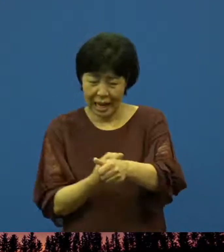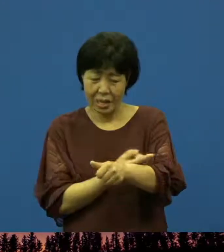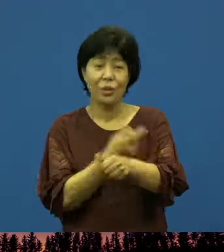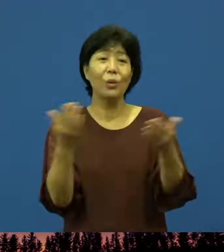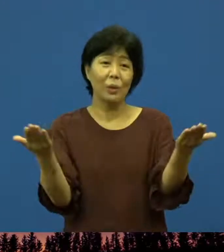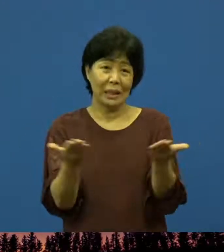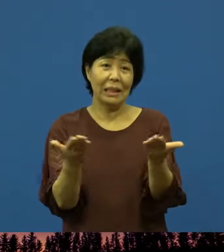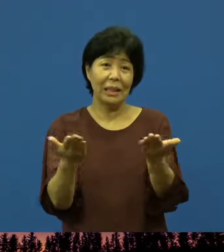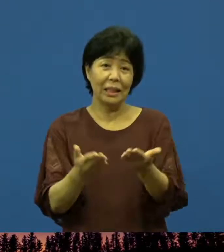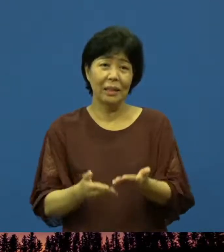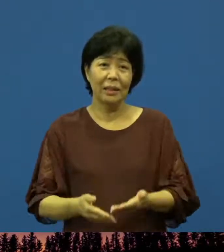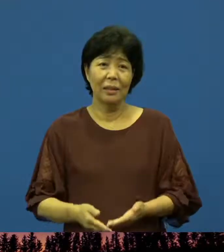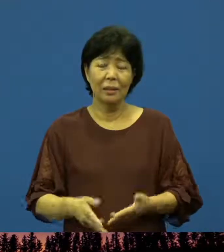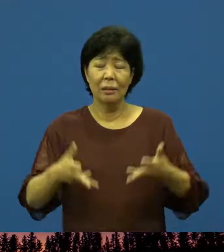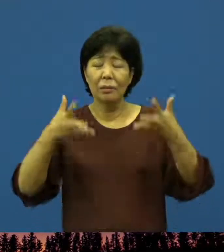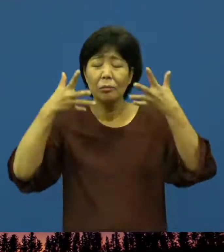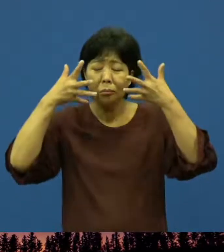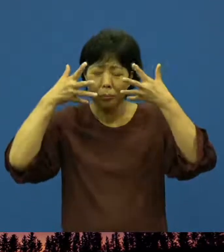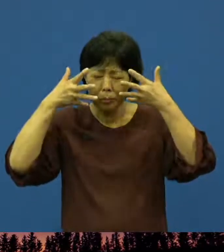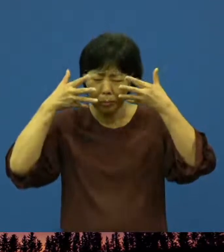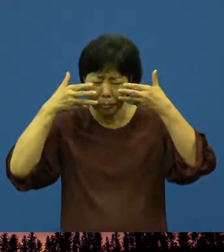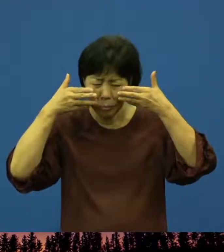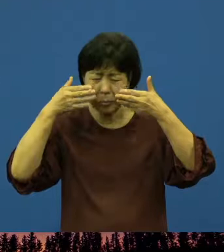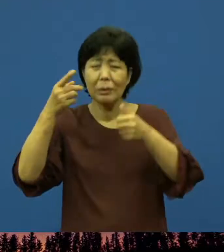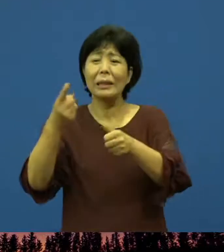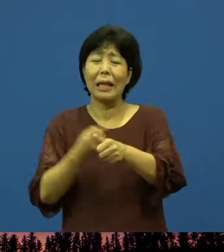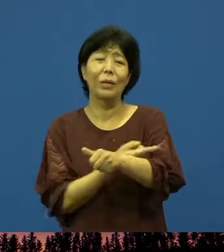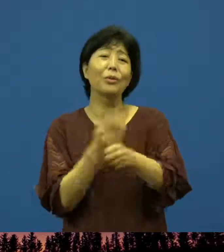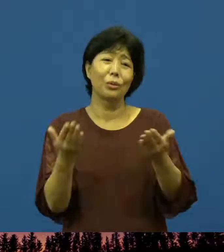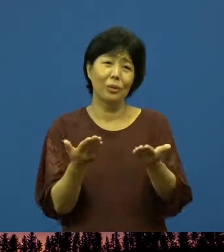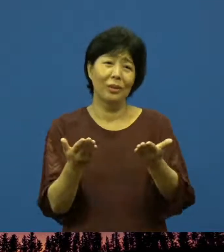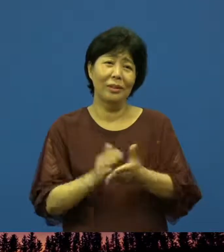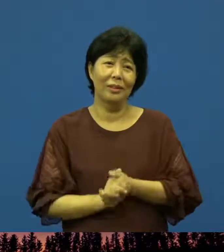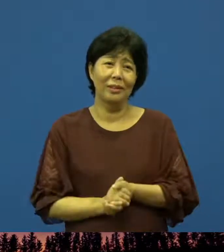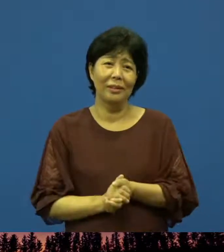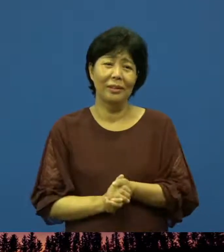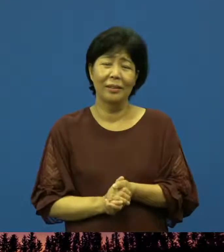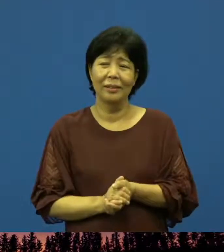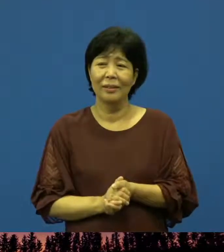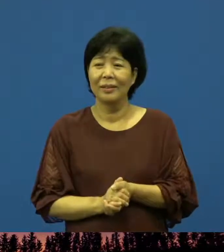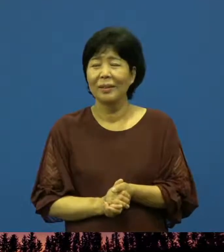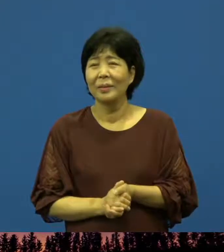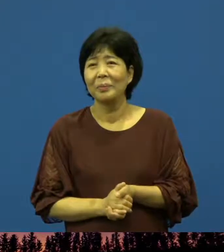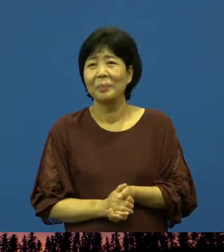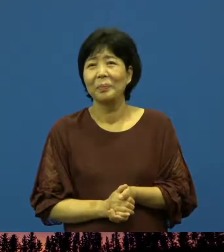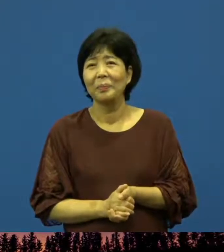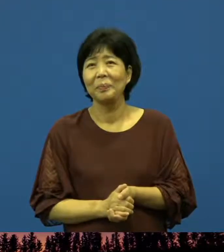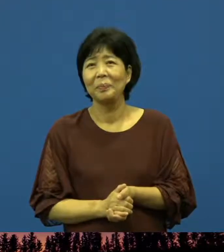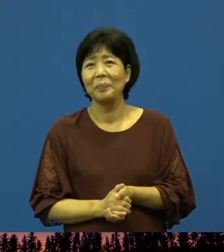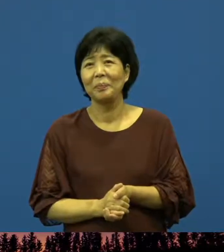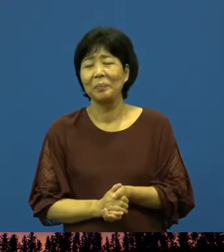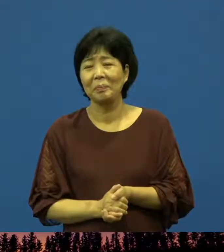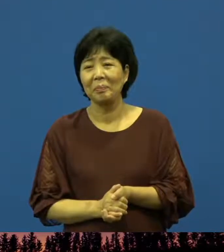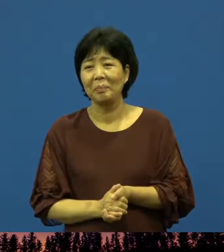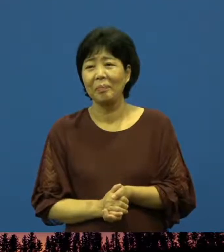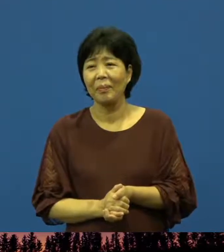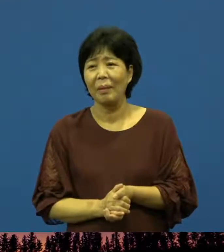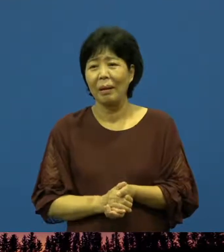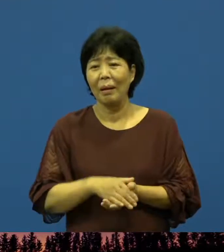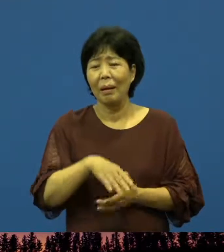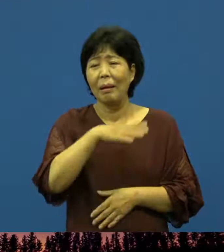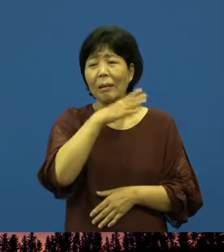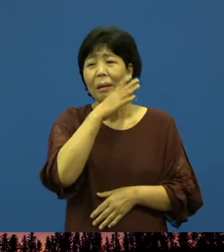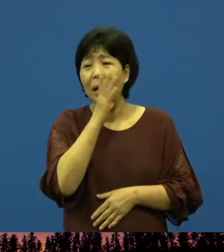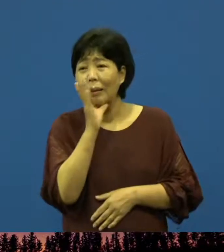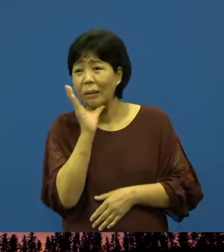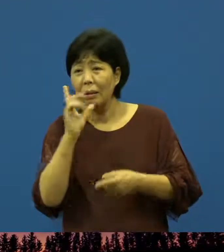주름이 생기고 노화가 일어나는 거예요. 좀 너무 자연스러우고 그걸 거부하면 안 된다.